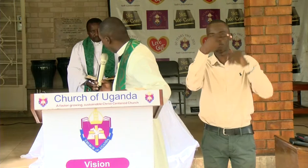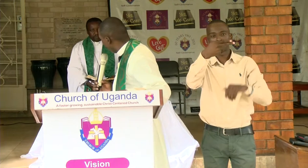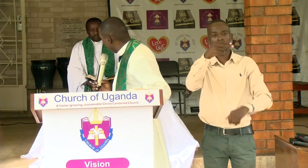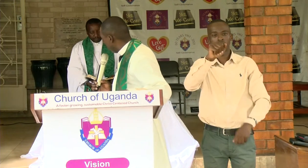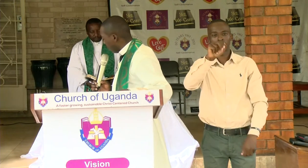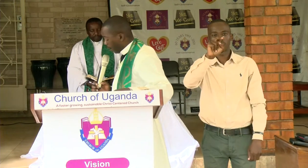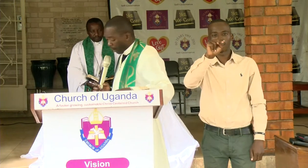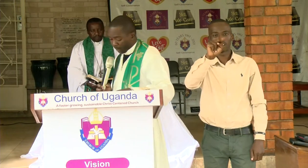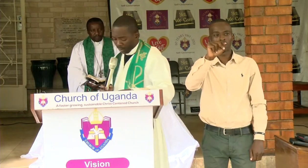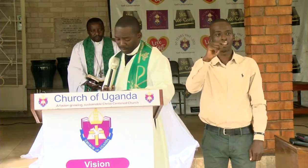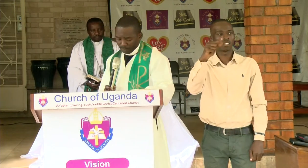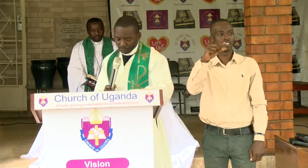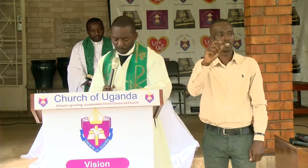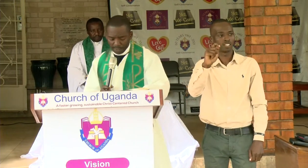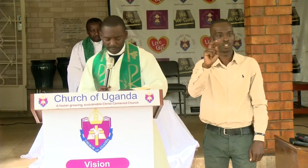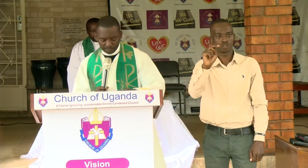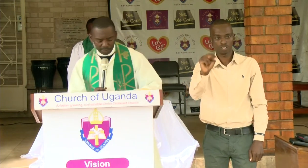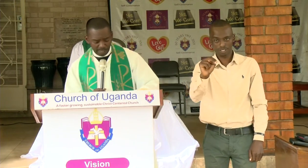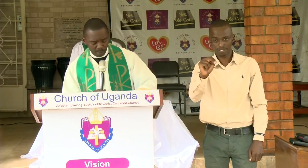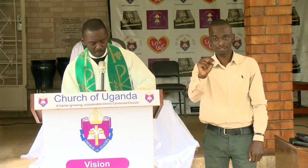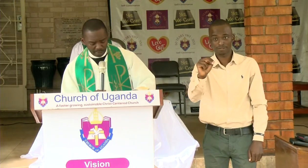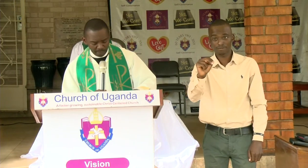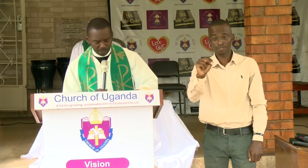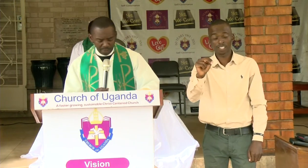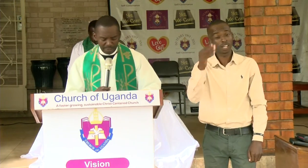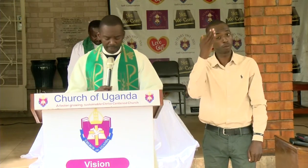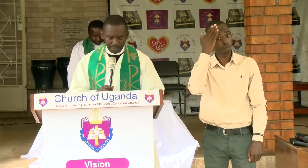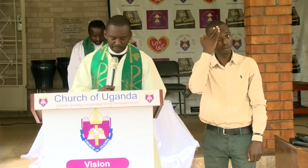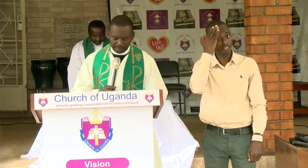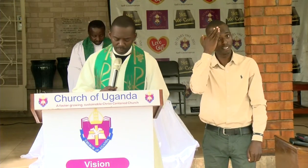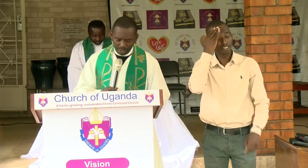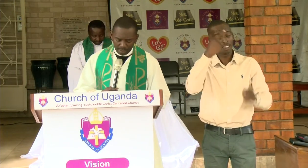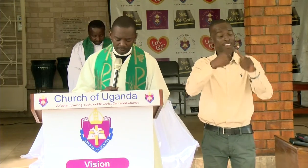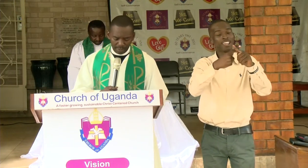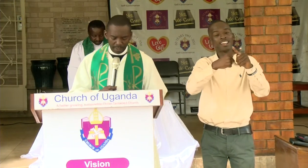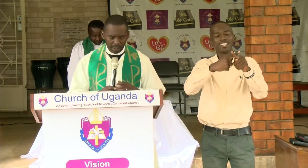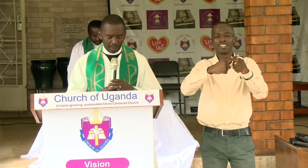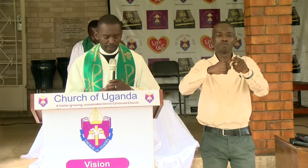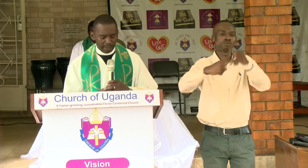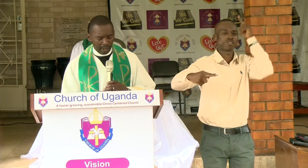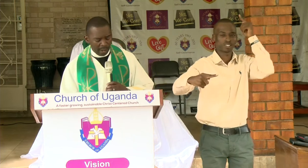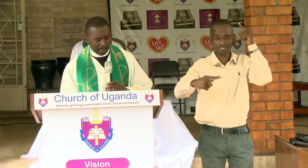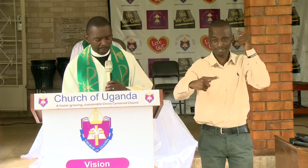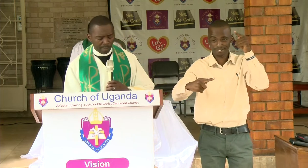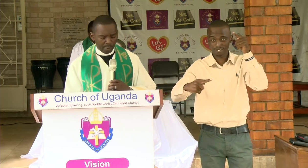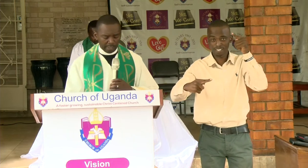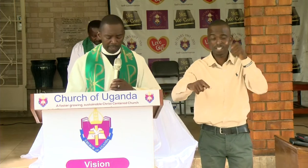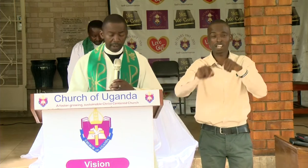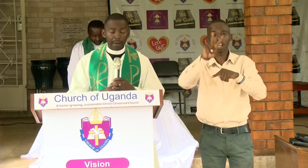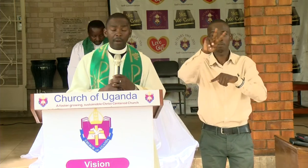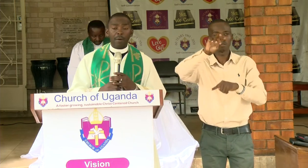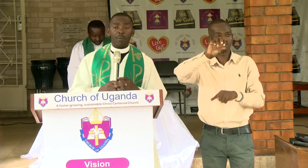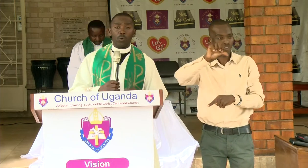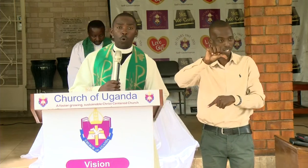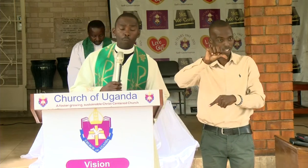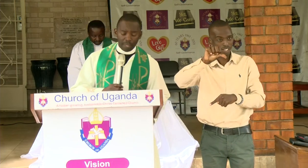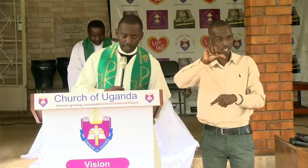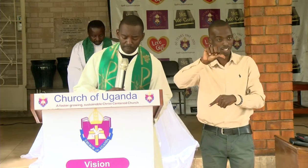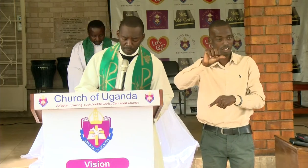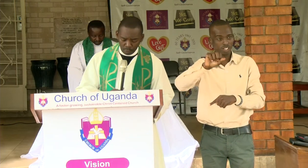Sebo, Captain Bishop Huntington nga bomanyi eyattibwa nga 29